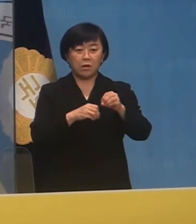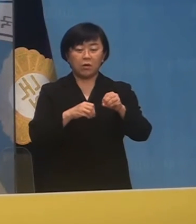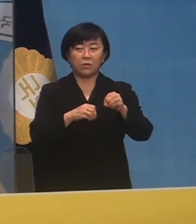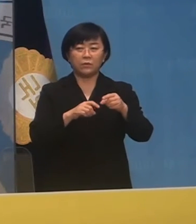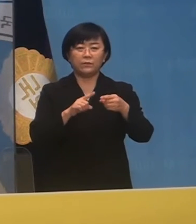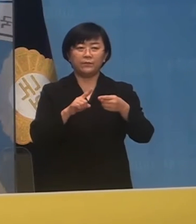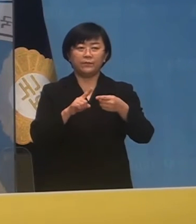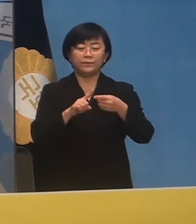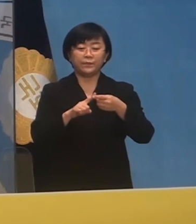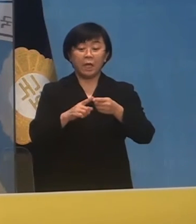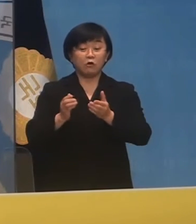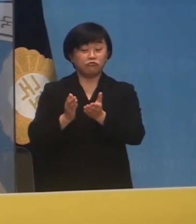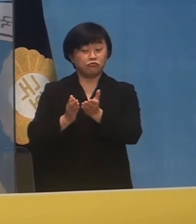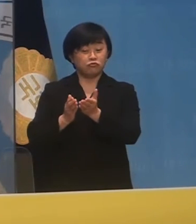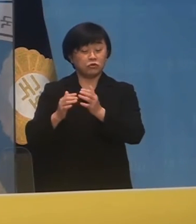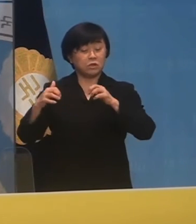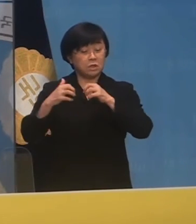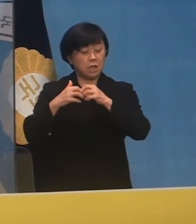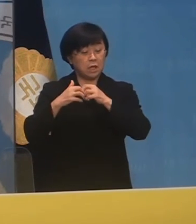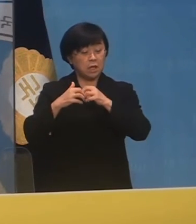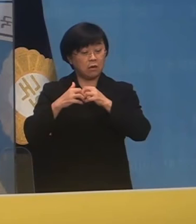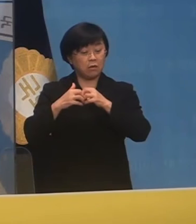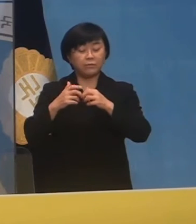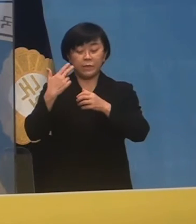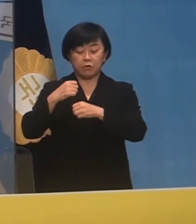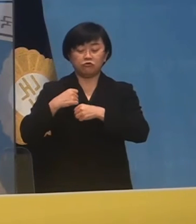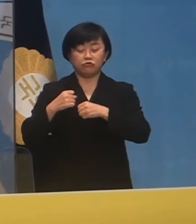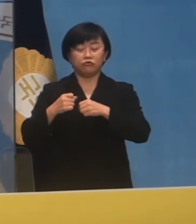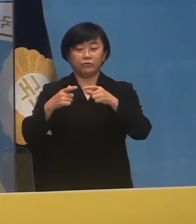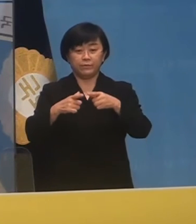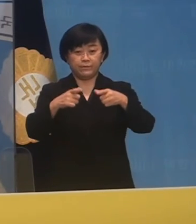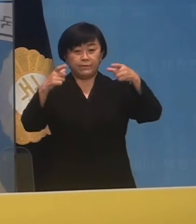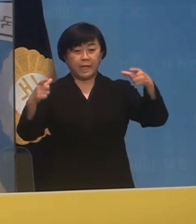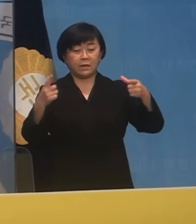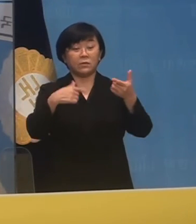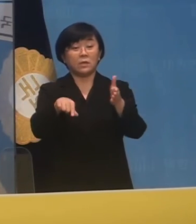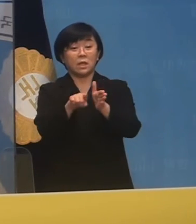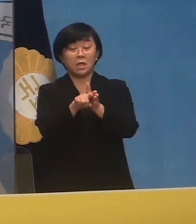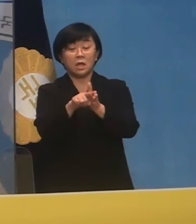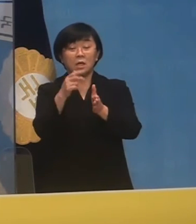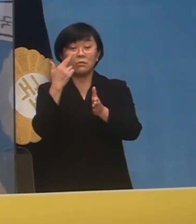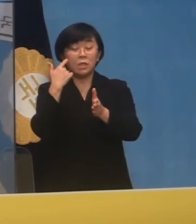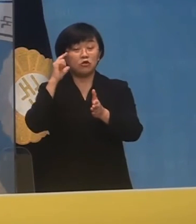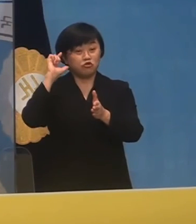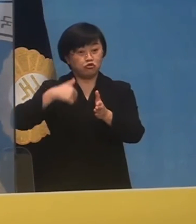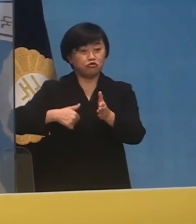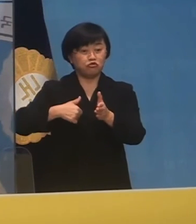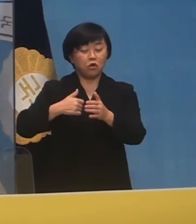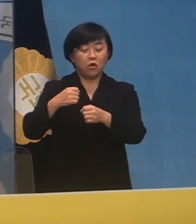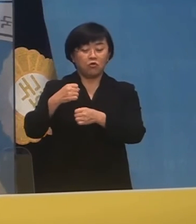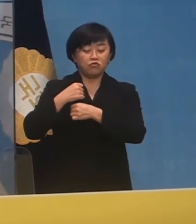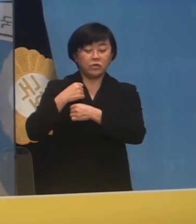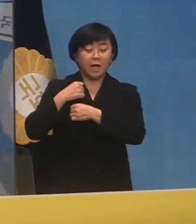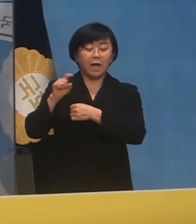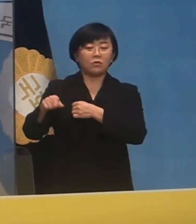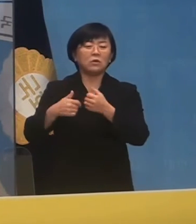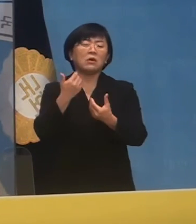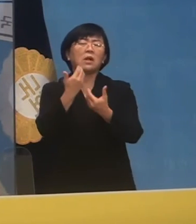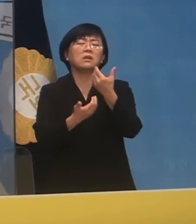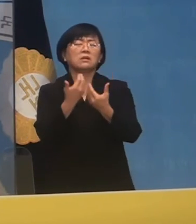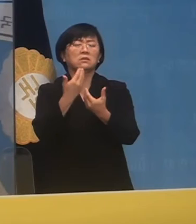대중국 전초기지로서 미군기지 확장에 기여하여 미중 간 군사적 긴장을